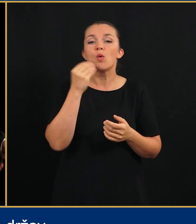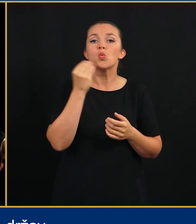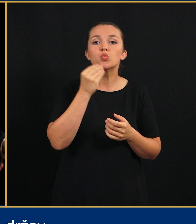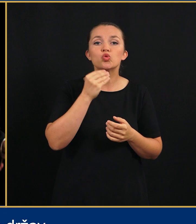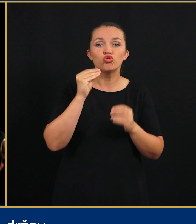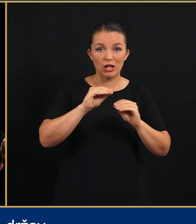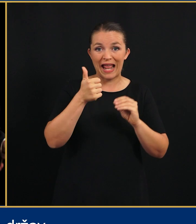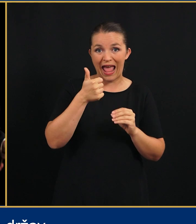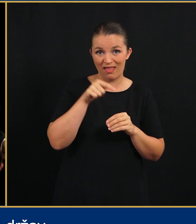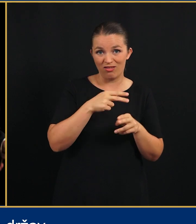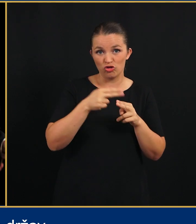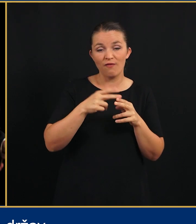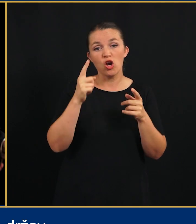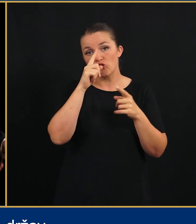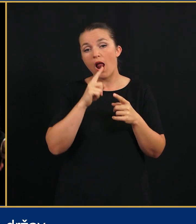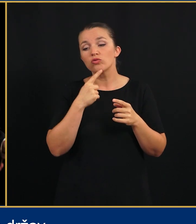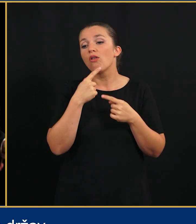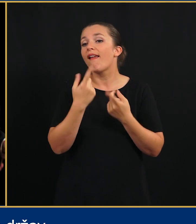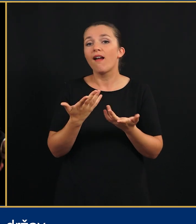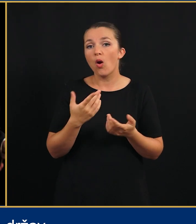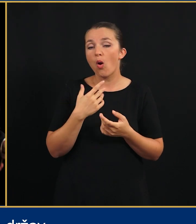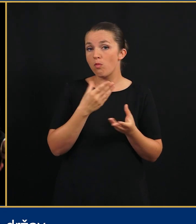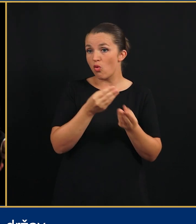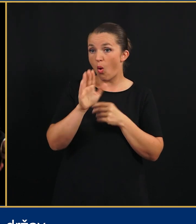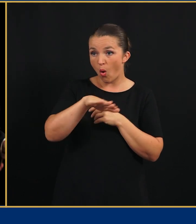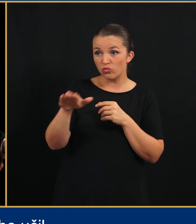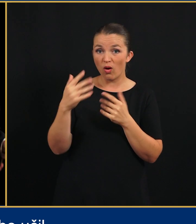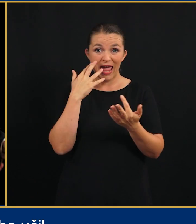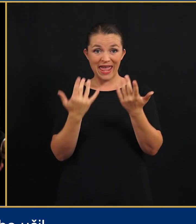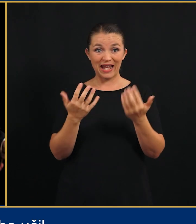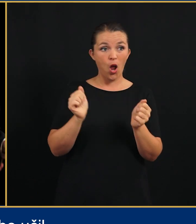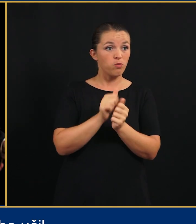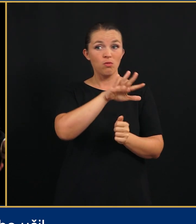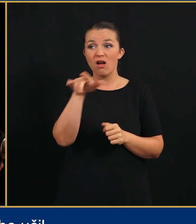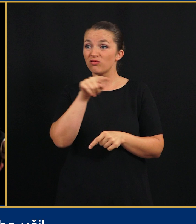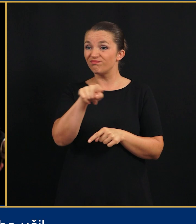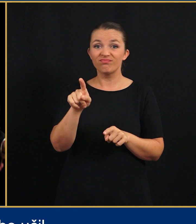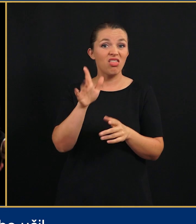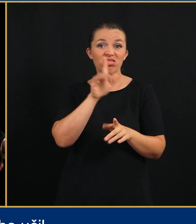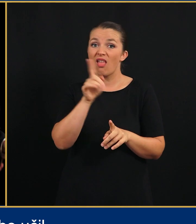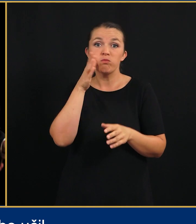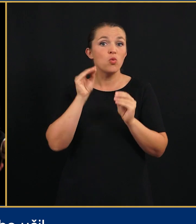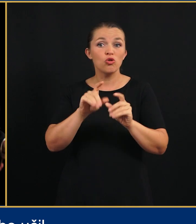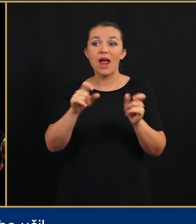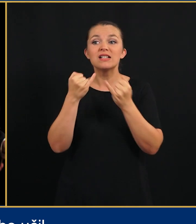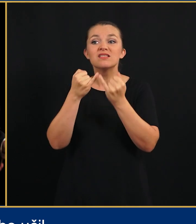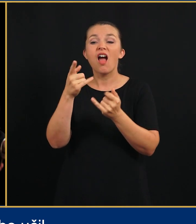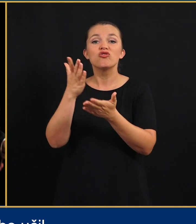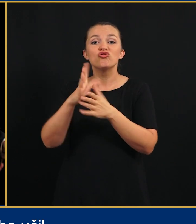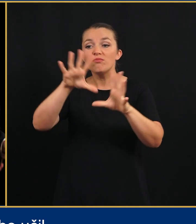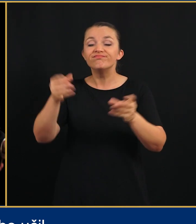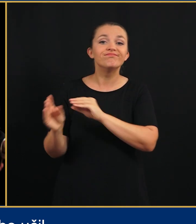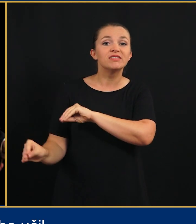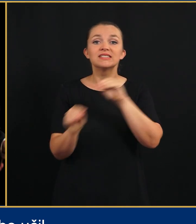ene teh držav, ki je žalostno pripomnil, da mnogih otrok, ki se igrajo po mestu, ne bo učil, se starši pospešeno